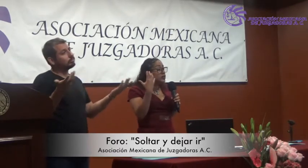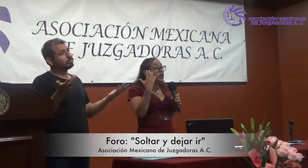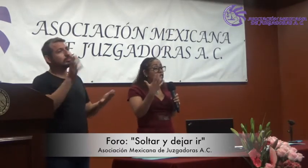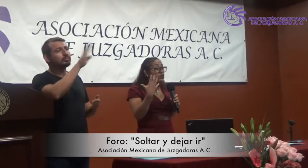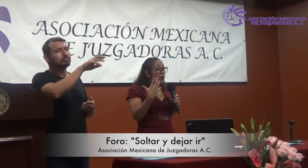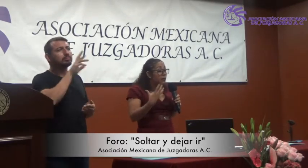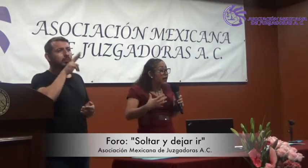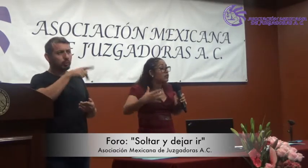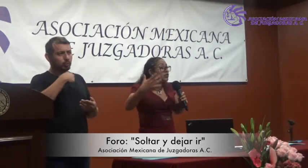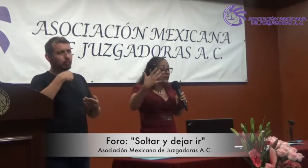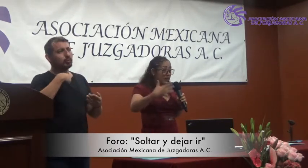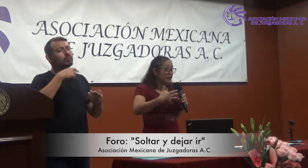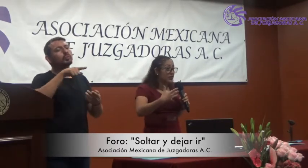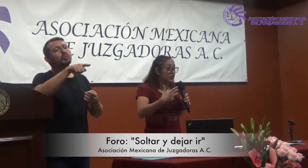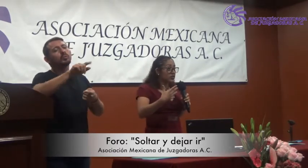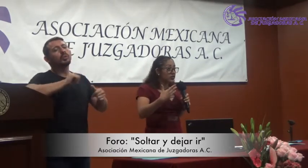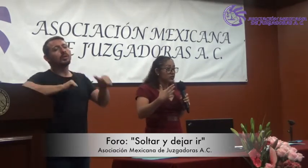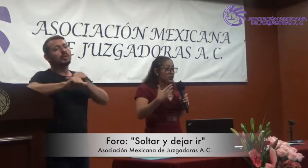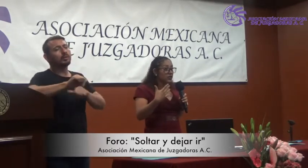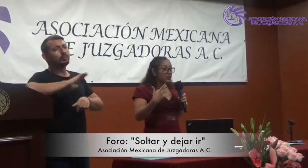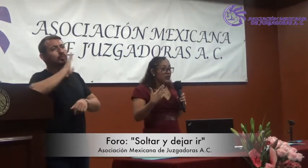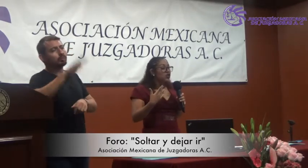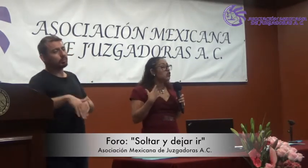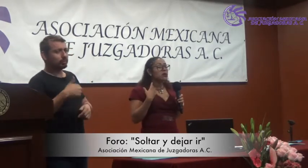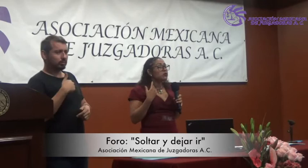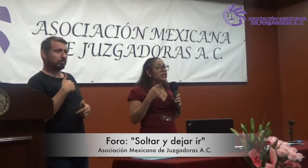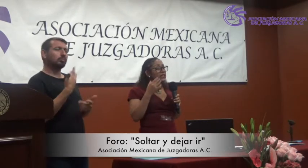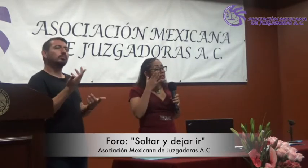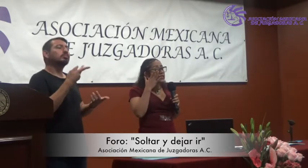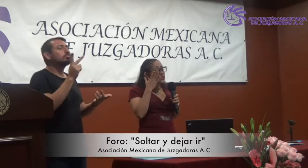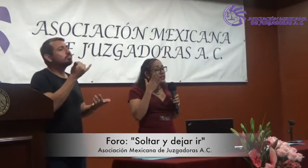lugar, en sus zapatos, entenderlos,